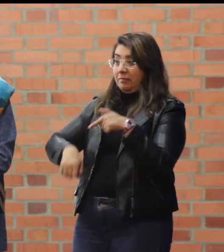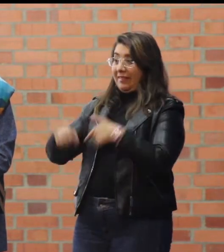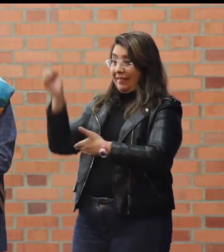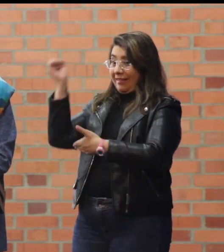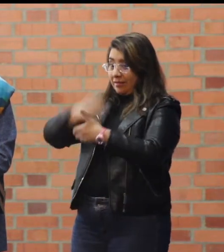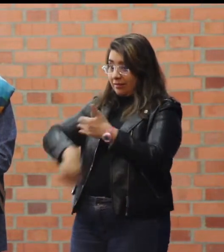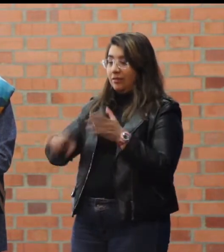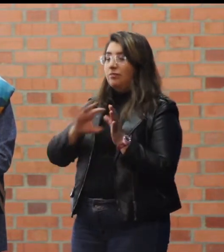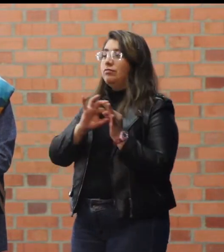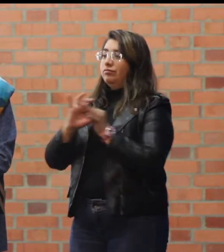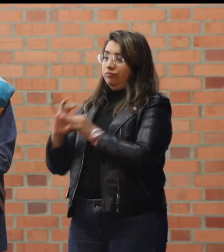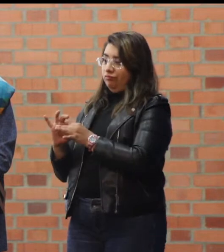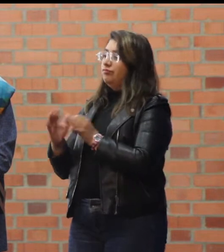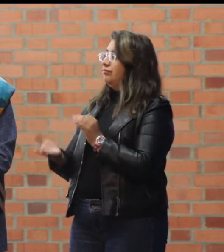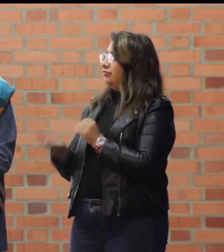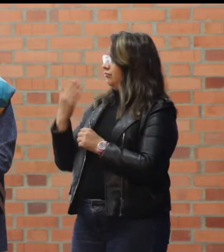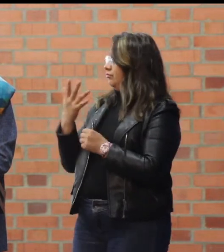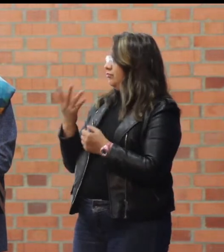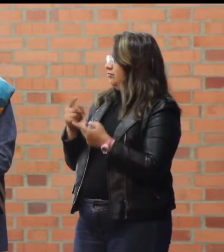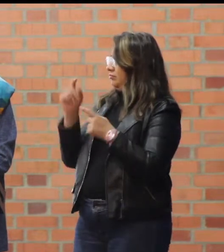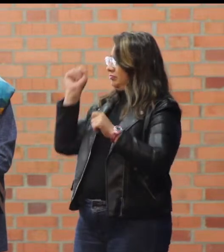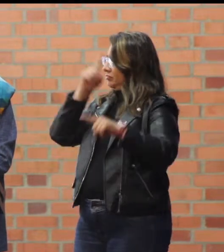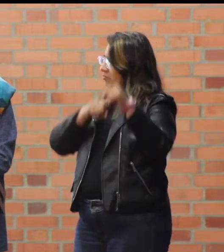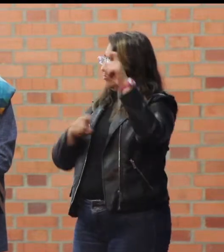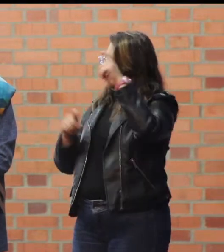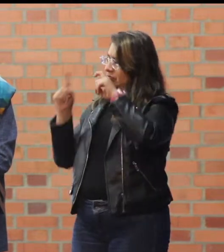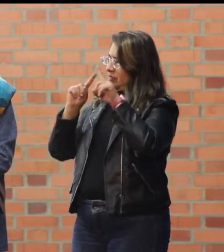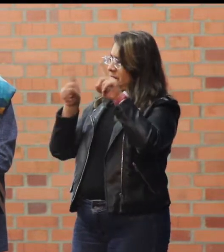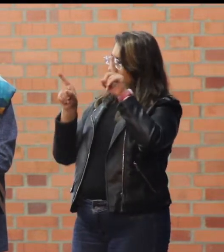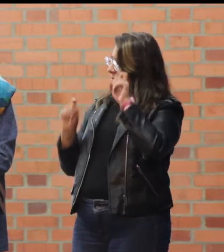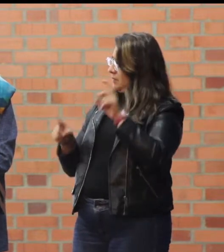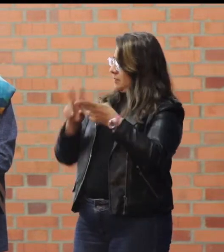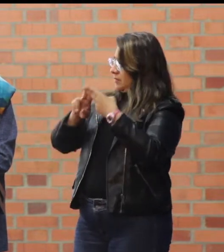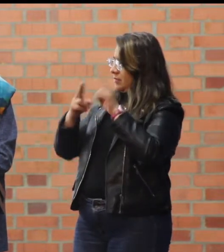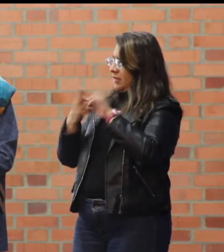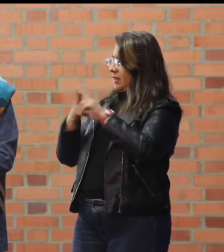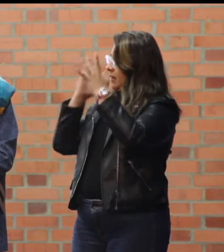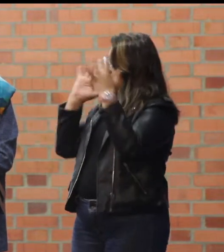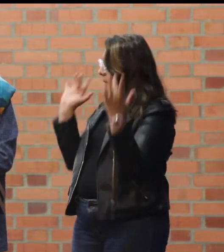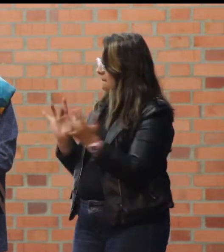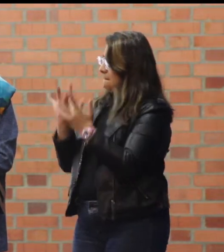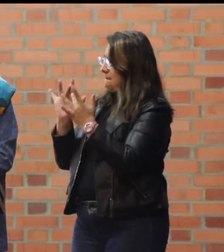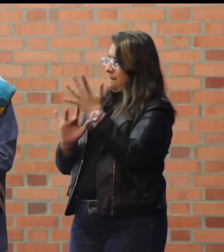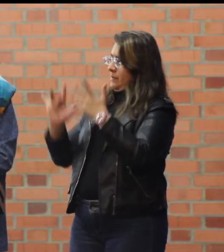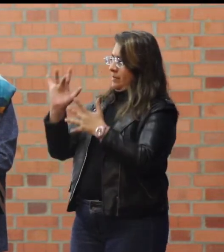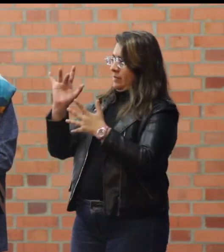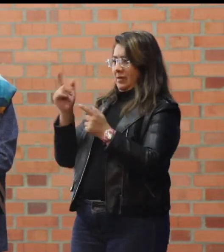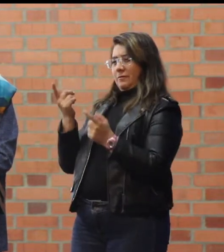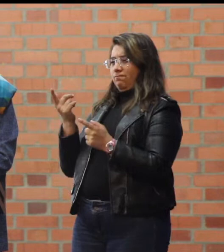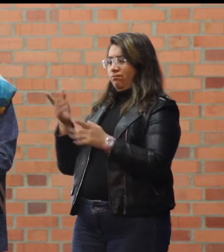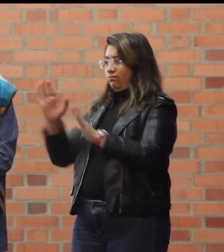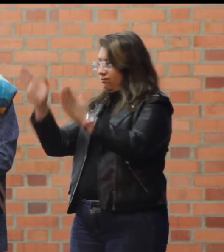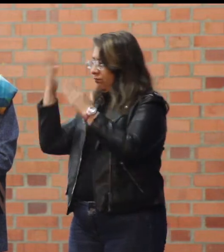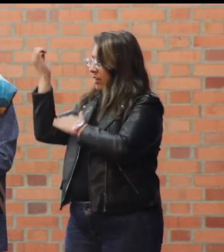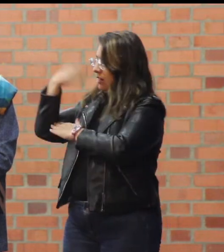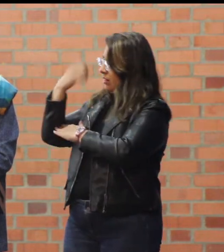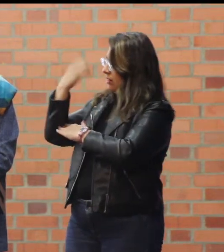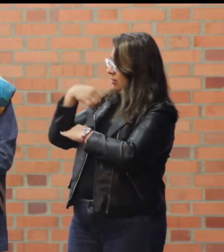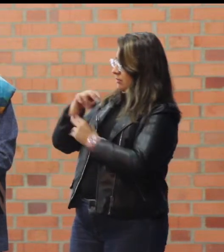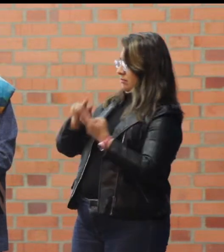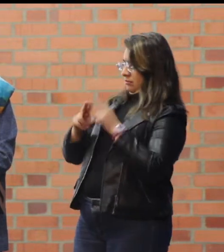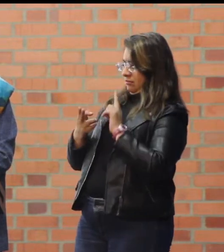con nuevas preguntas o viejas preguntas aún no respondidas O respondidas pero no escuchadas como escribe